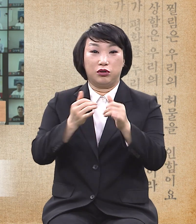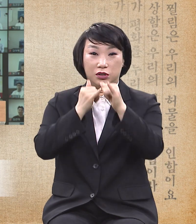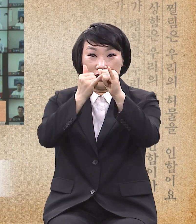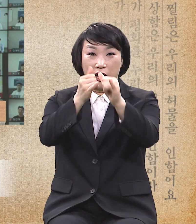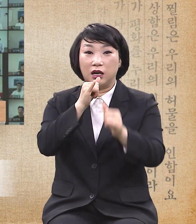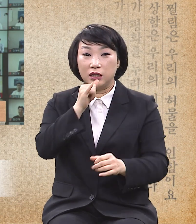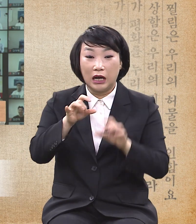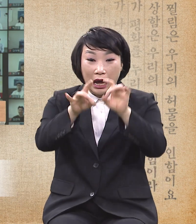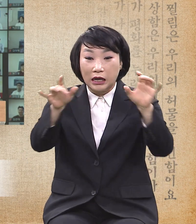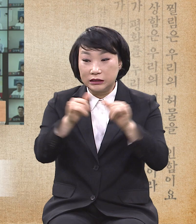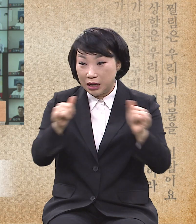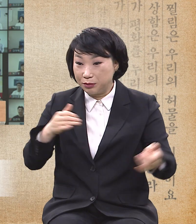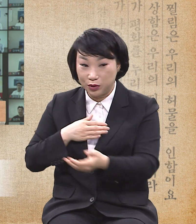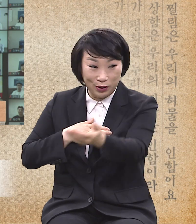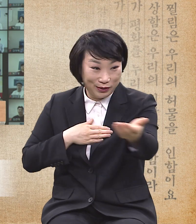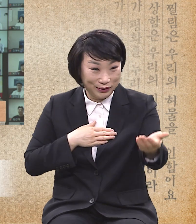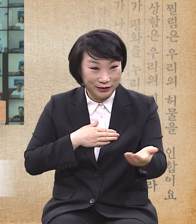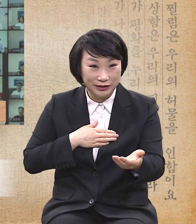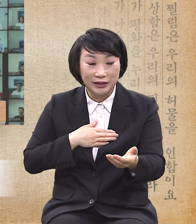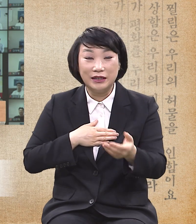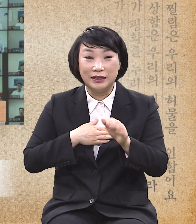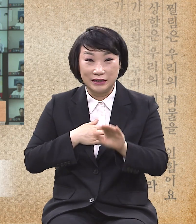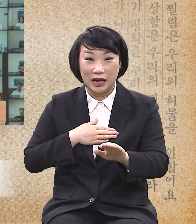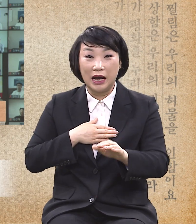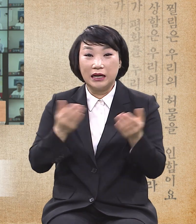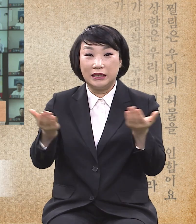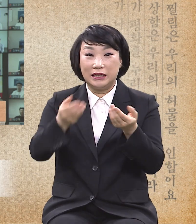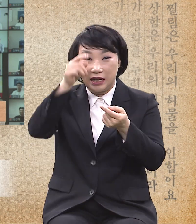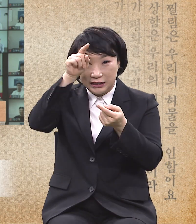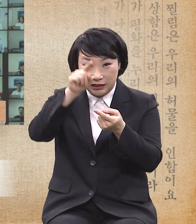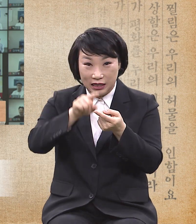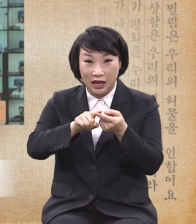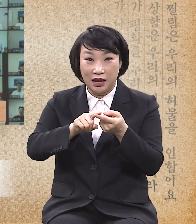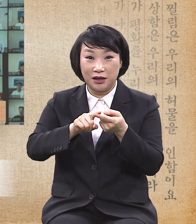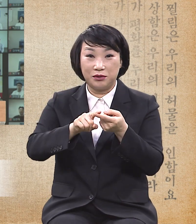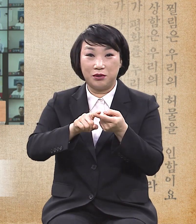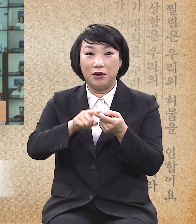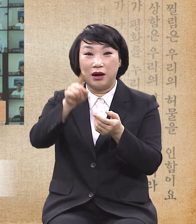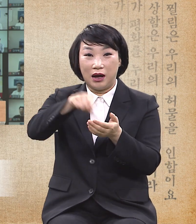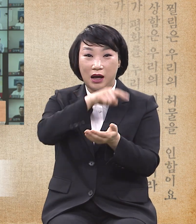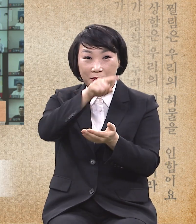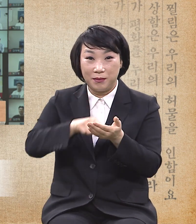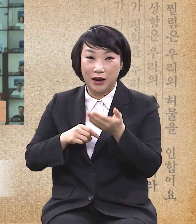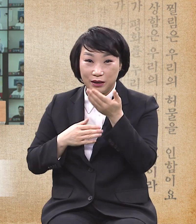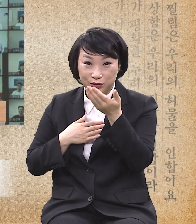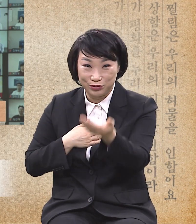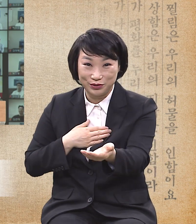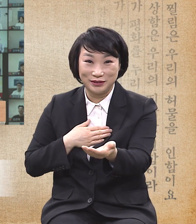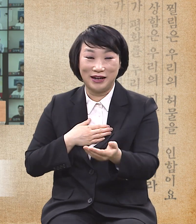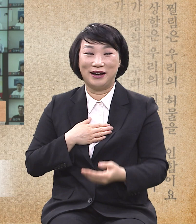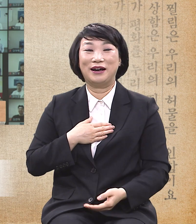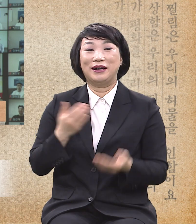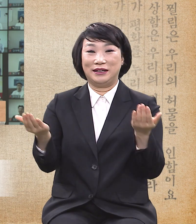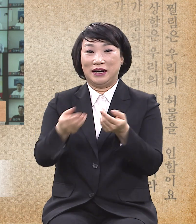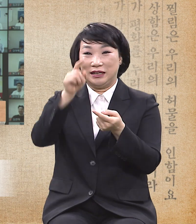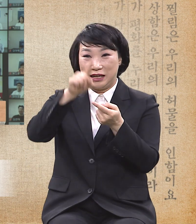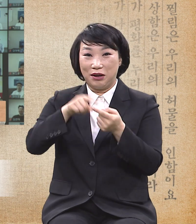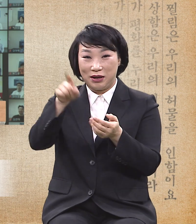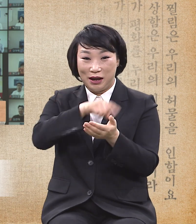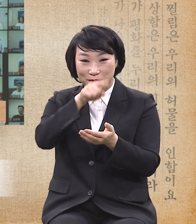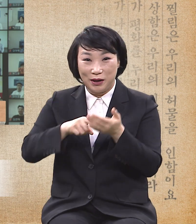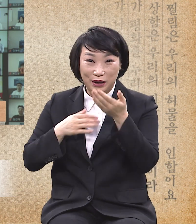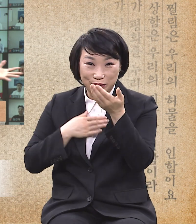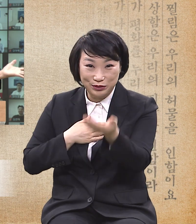있어 각 사람에게 그의 일한 대로 갚아주리라. 일한 대로